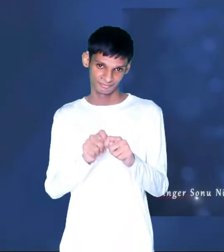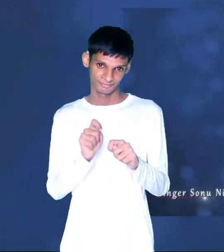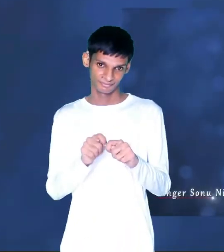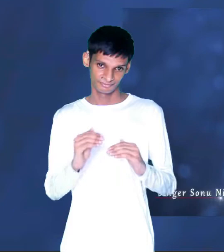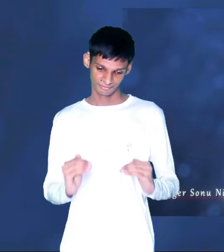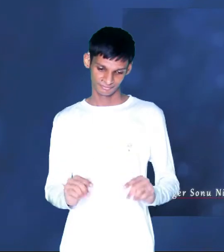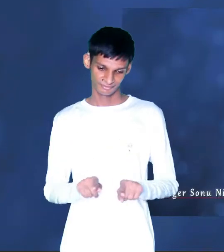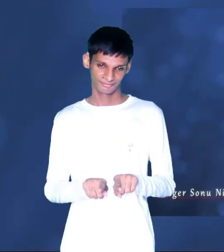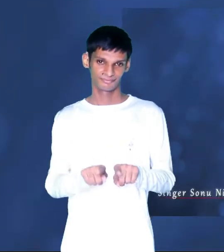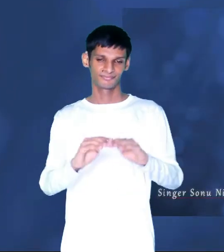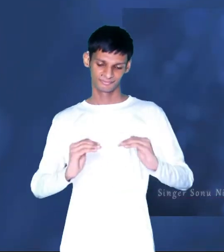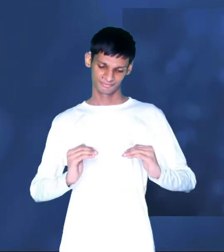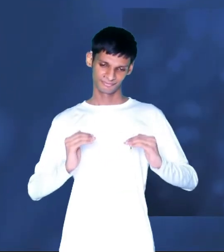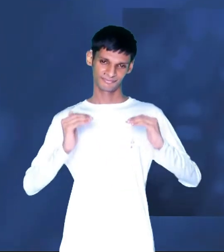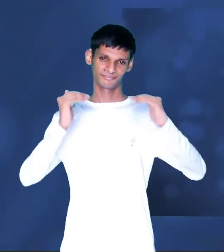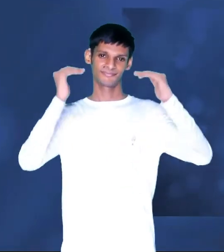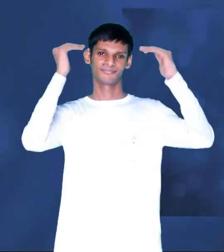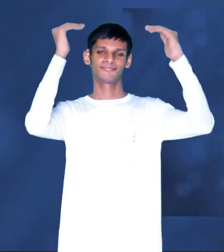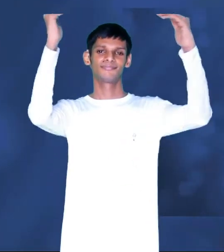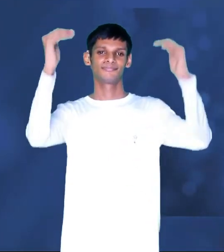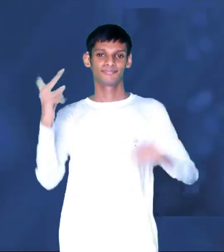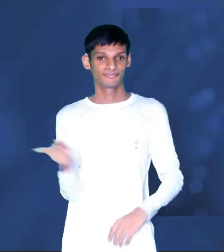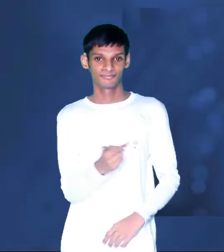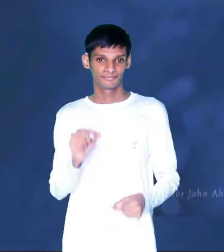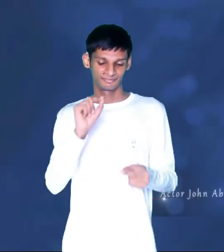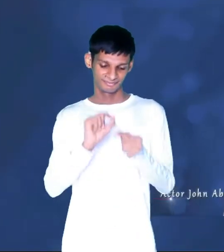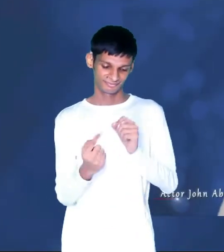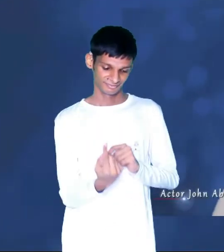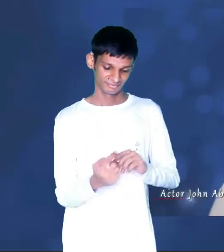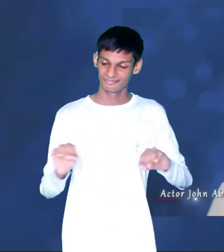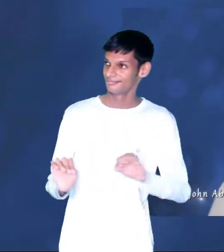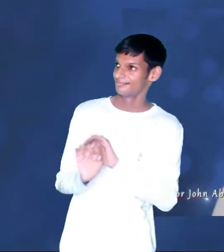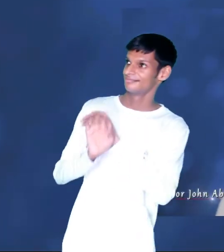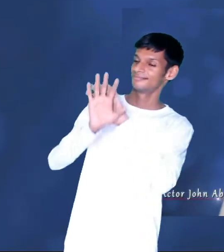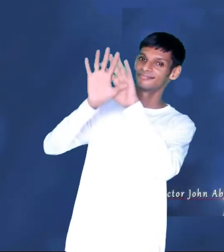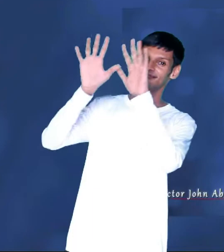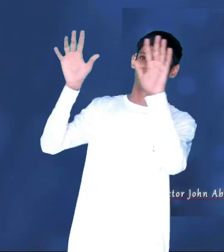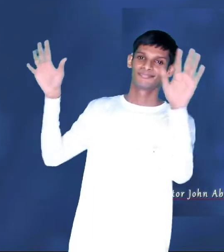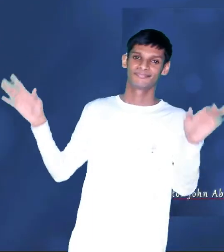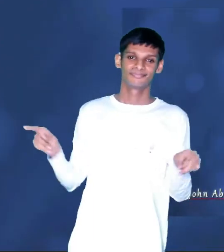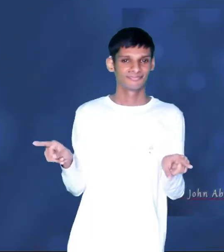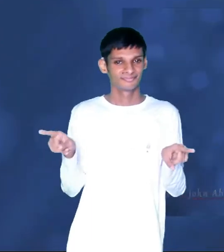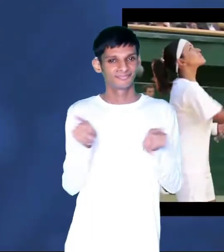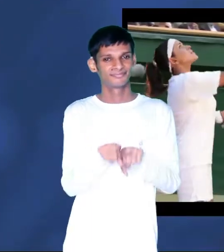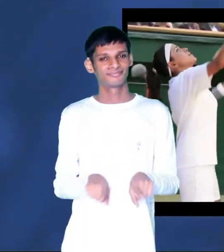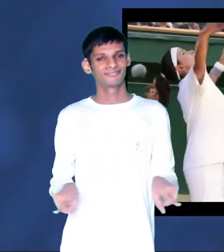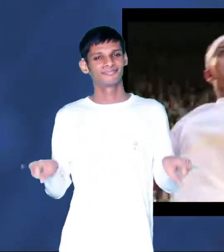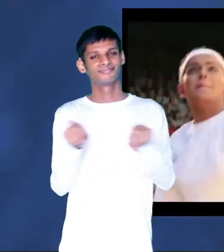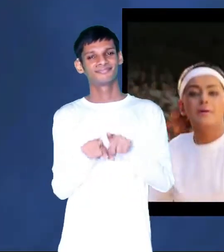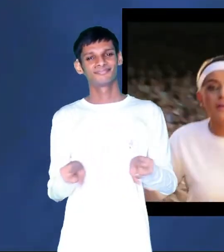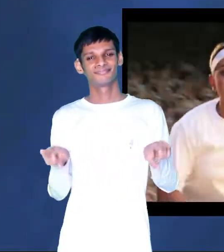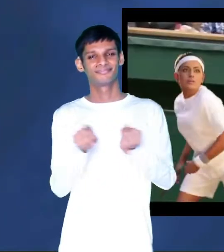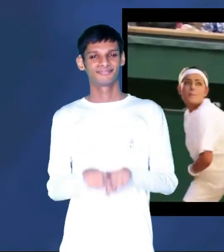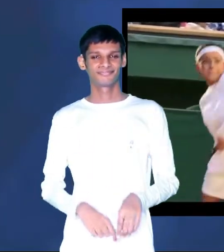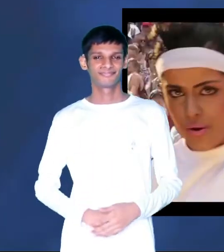दोनों कदम मिलाकर चलते हैं, दोनों दीपक बनकर जलते